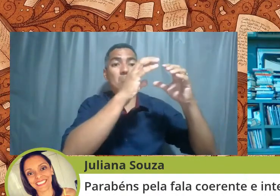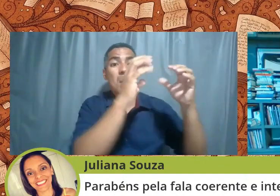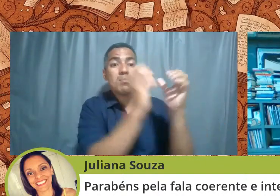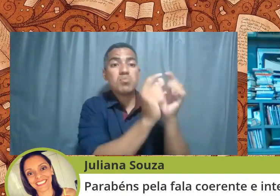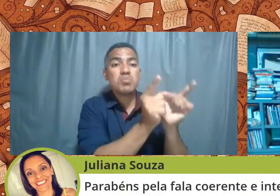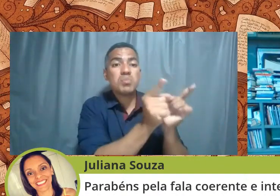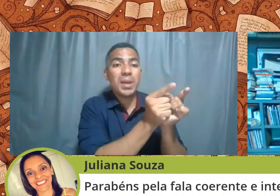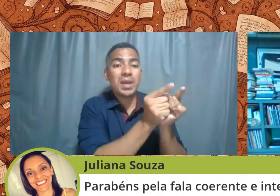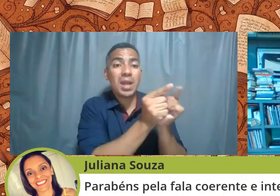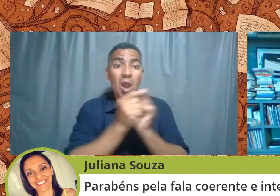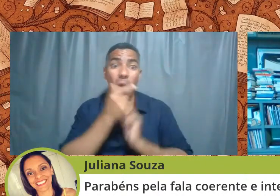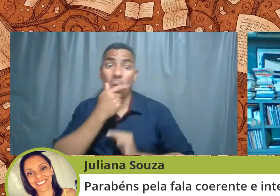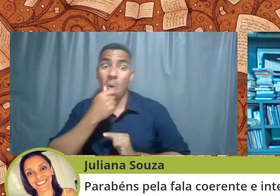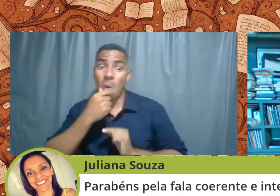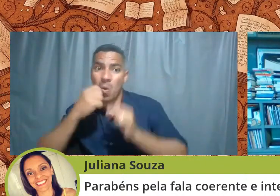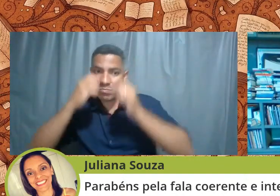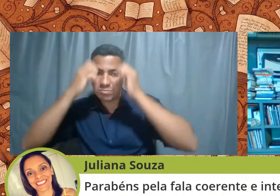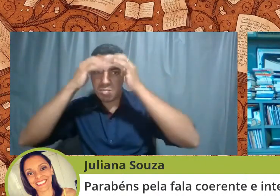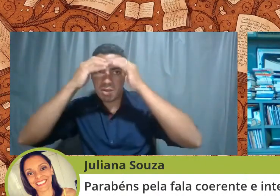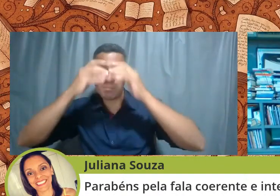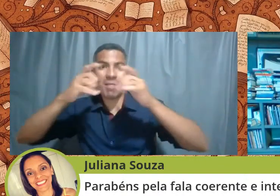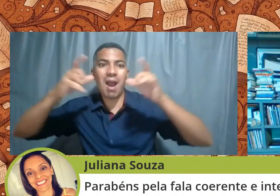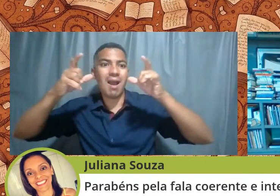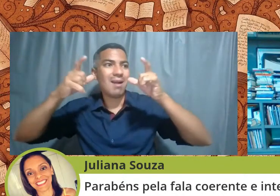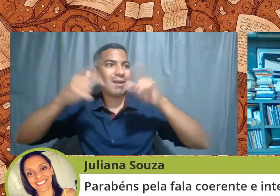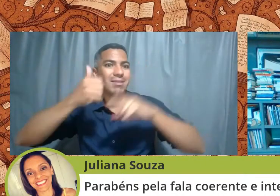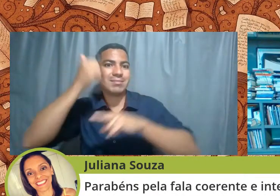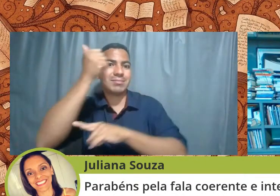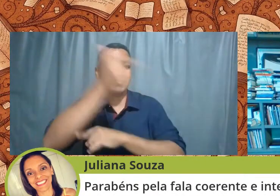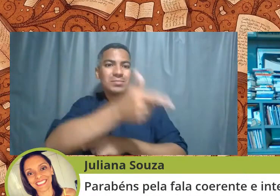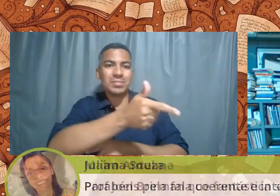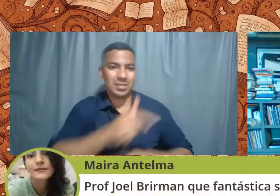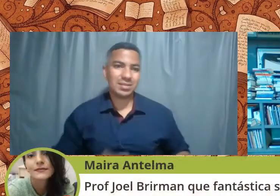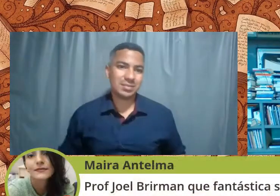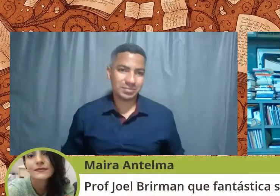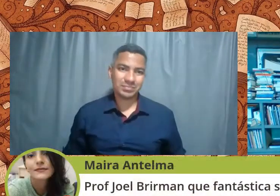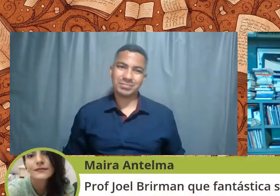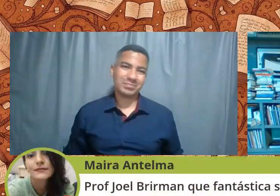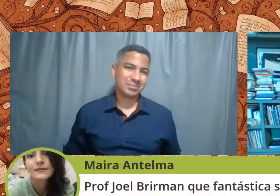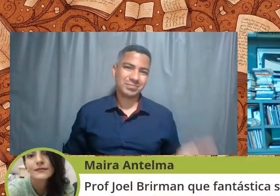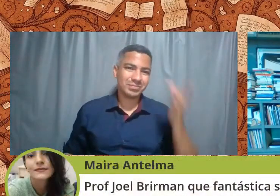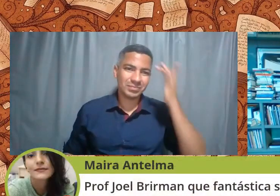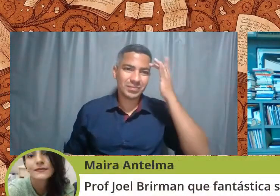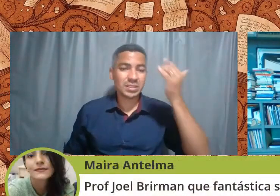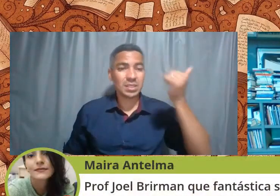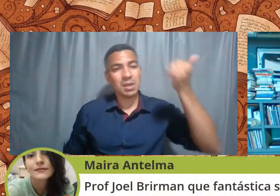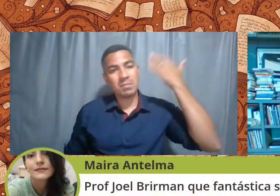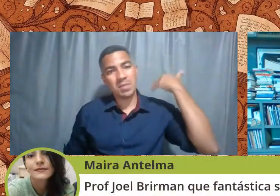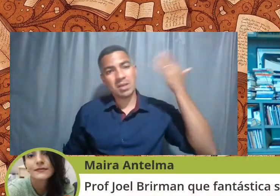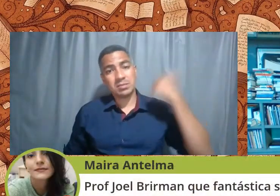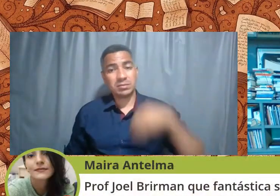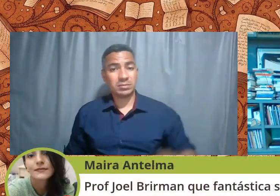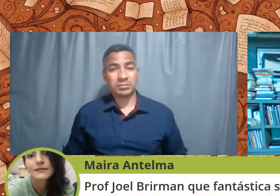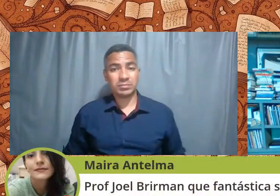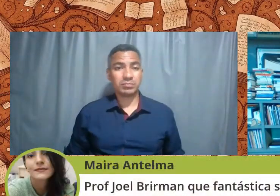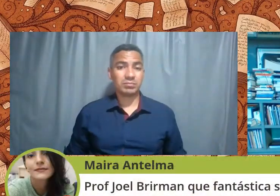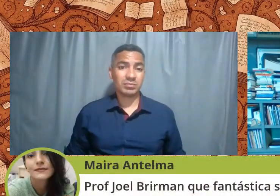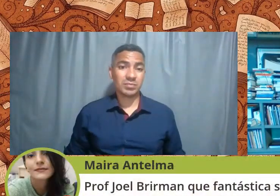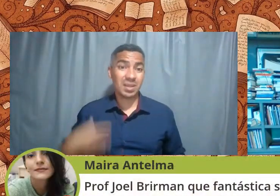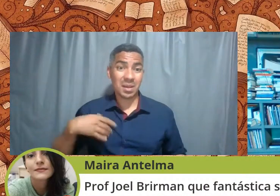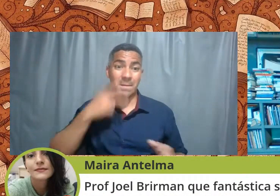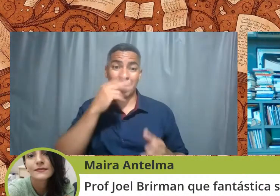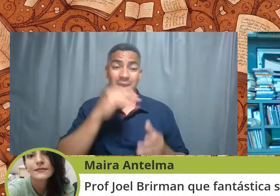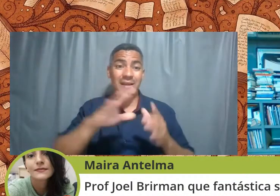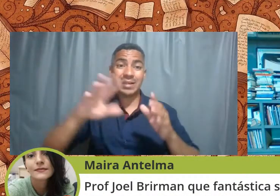condição feminina, né, ela foi fixada na natureza, ela foi fixada como